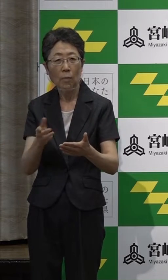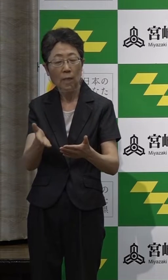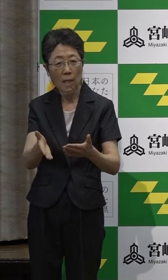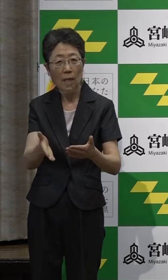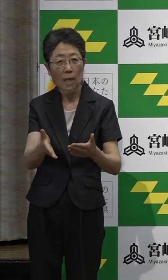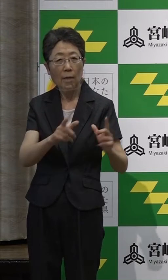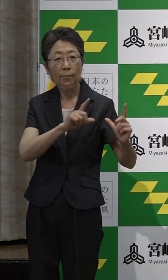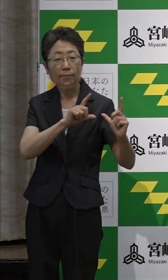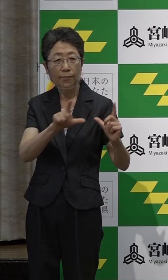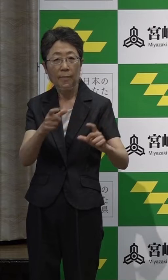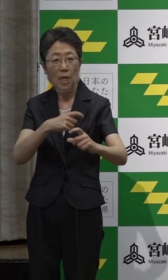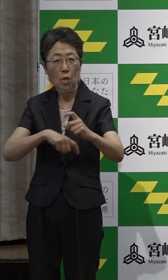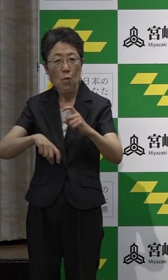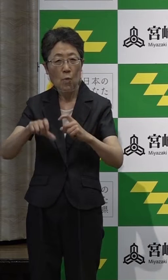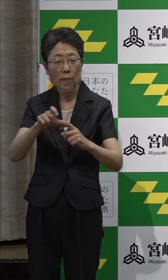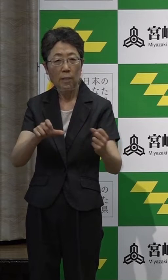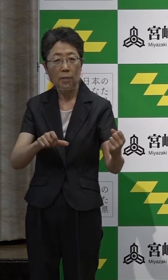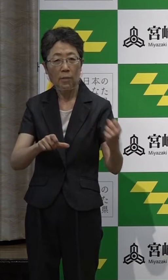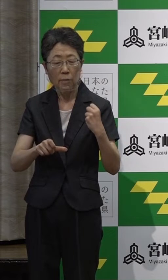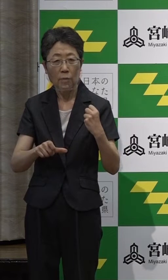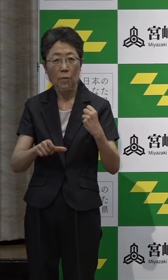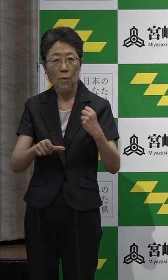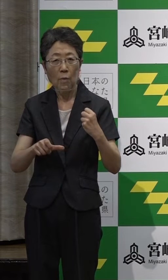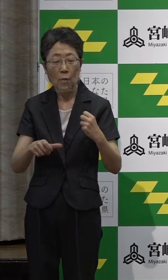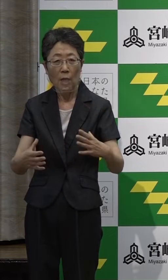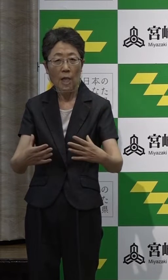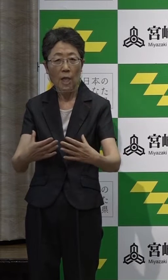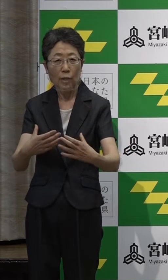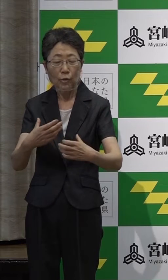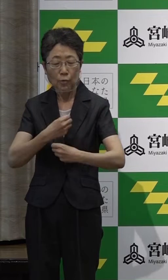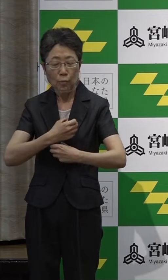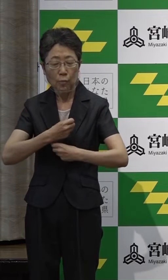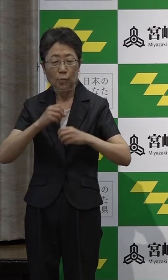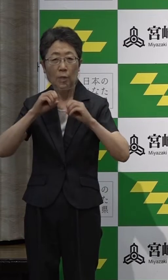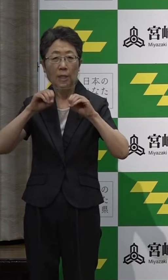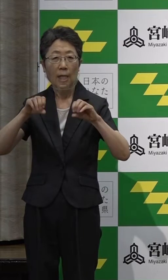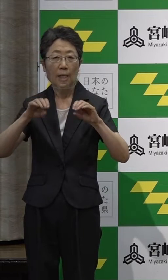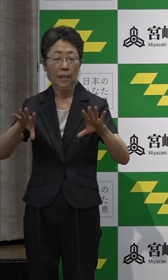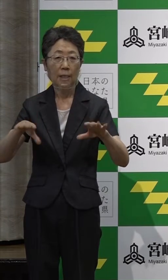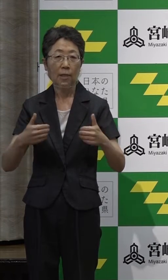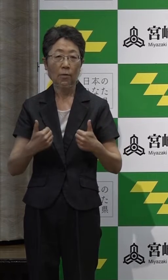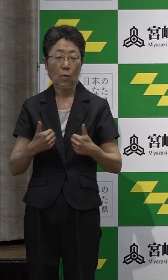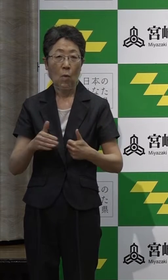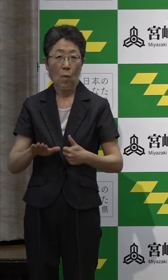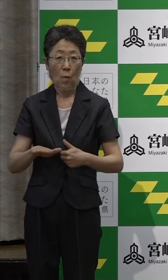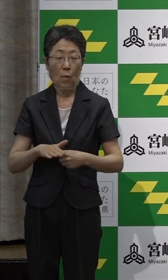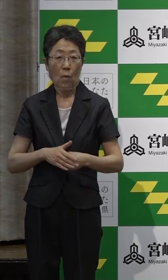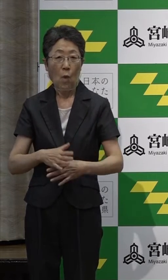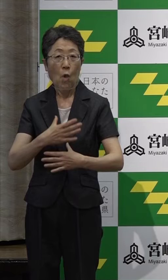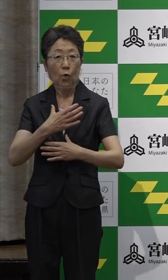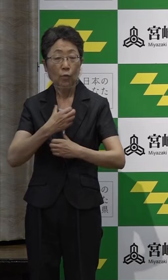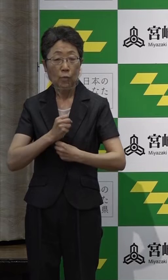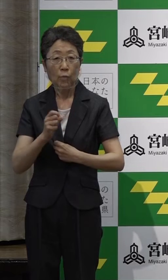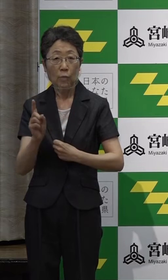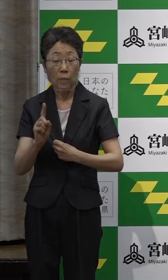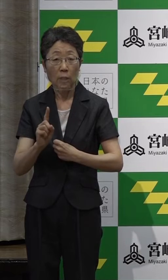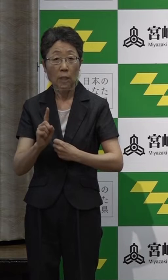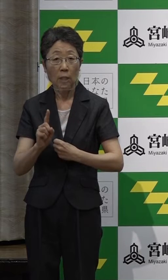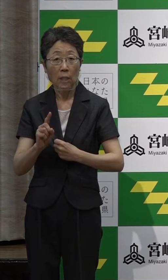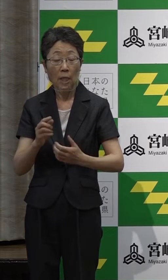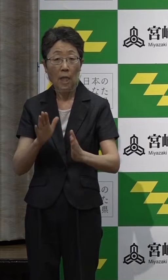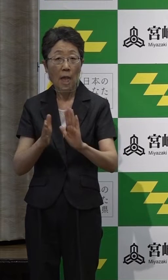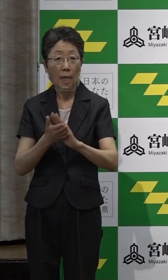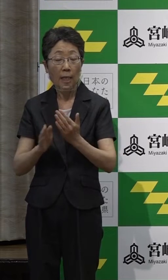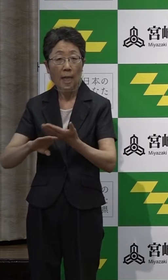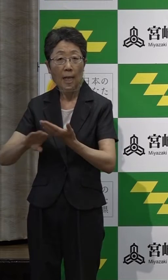より強い注意喚起ということになろうかと考えております。で特に今注意すべきは、まあ、県外からの持ち込まれた